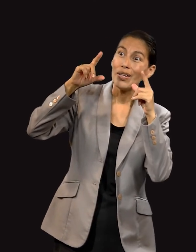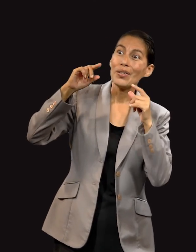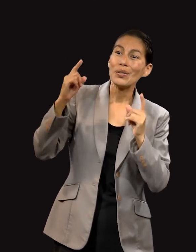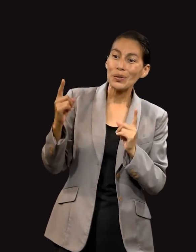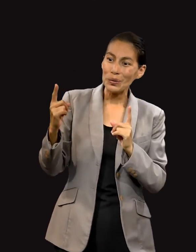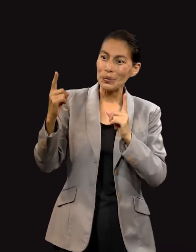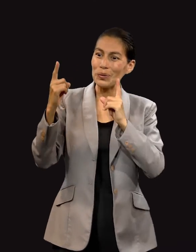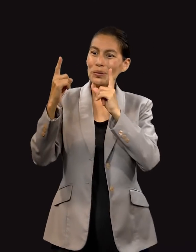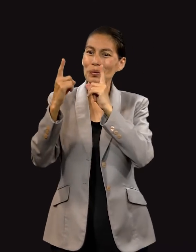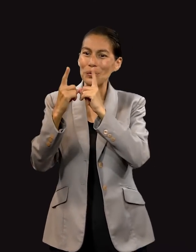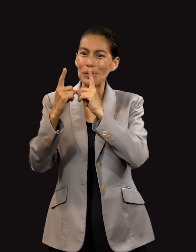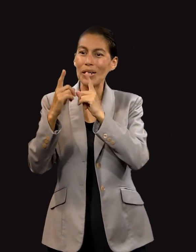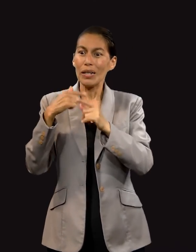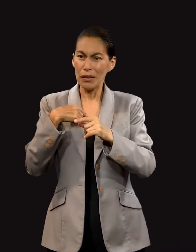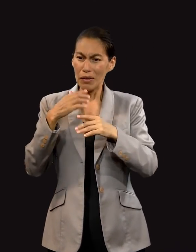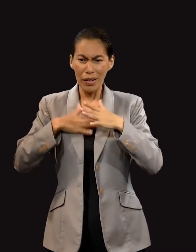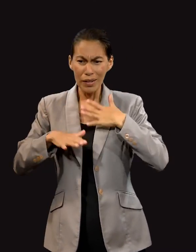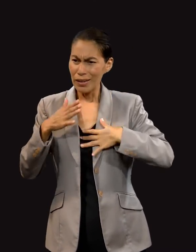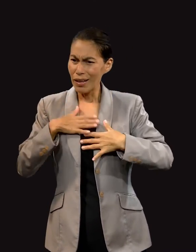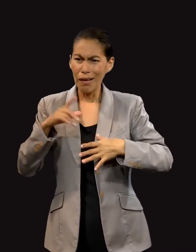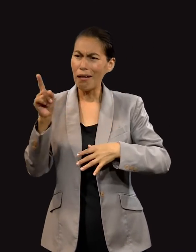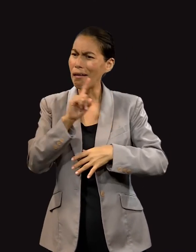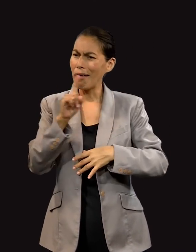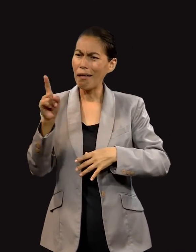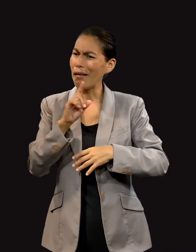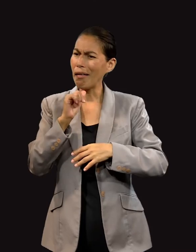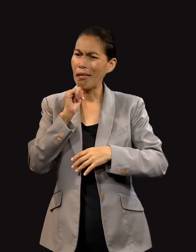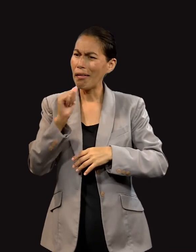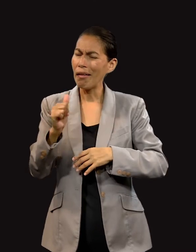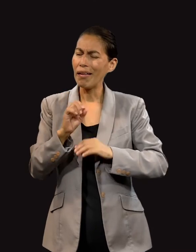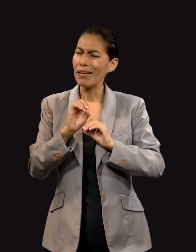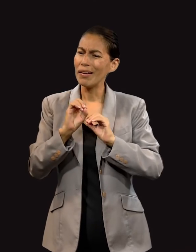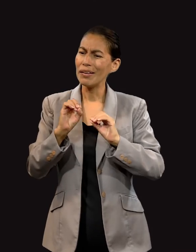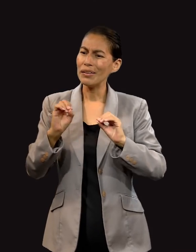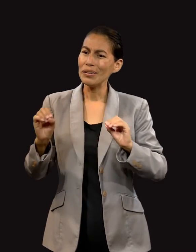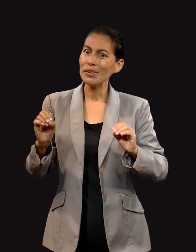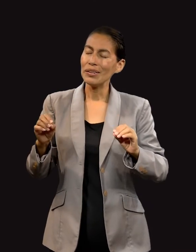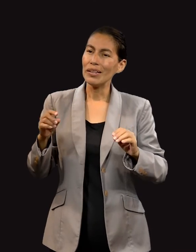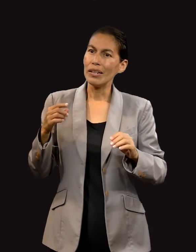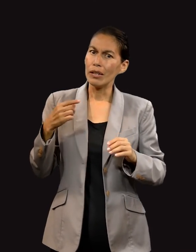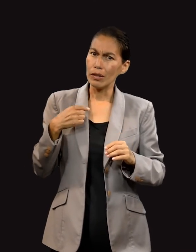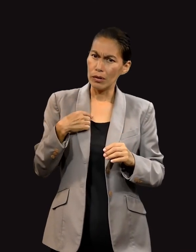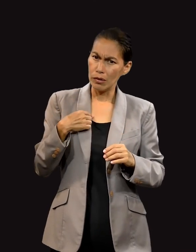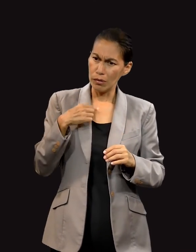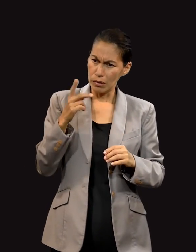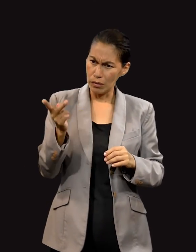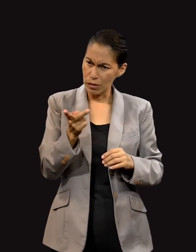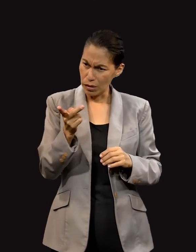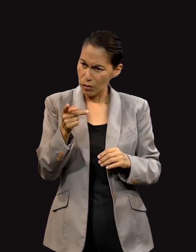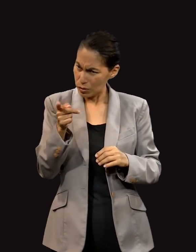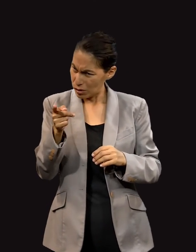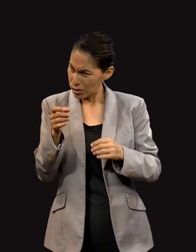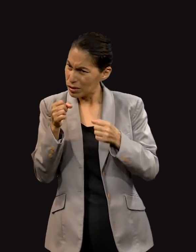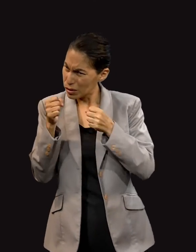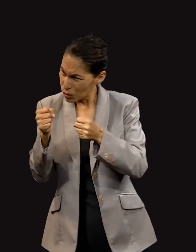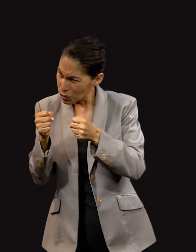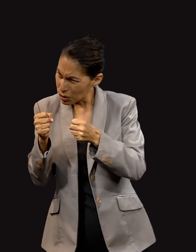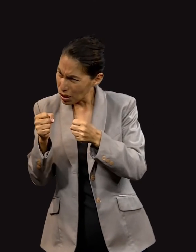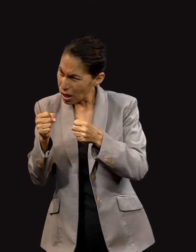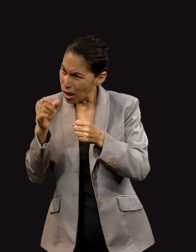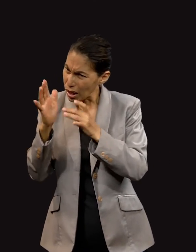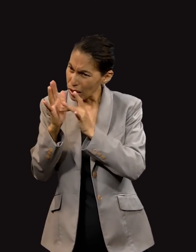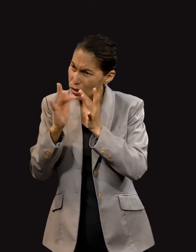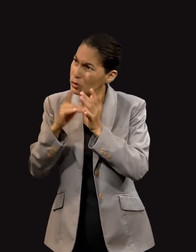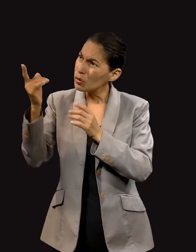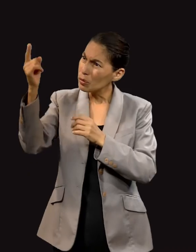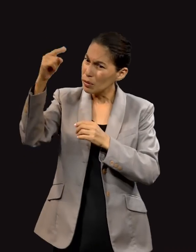despierte. Amén. Y yo voy a, yo voy a vernos otra vez y ya no voy a estar cansada, ya no voy a estar cansada. Entonces